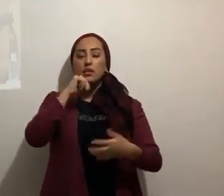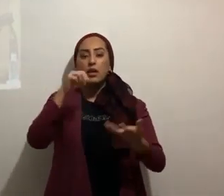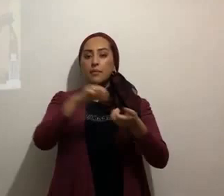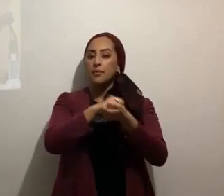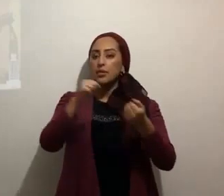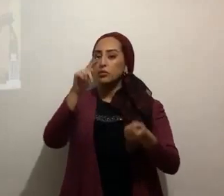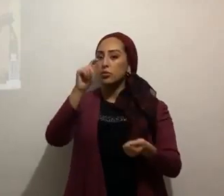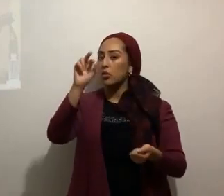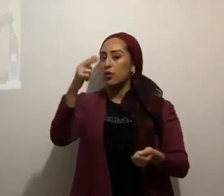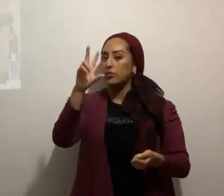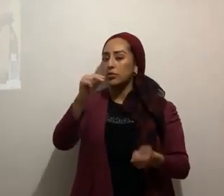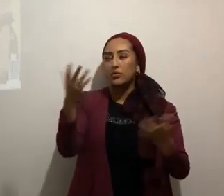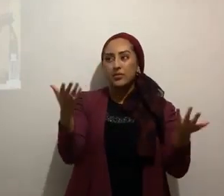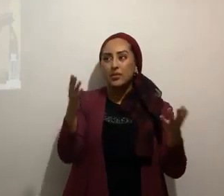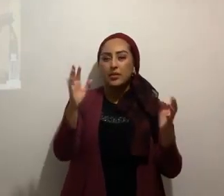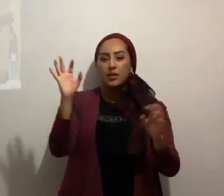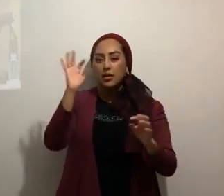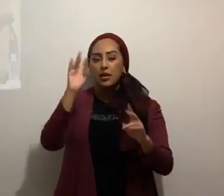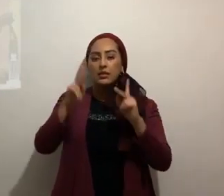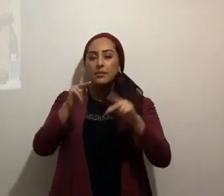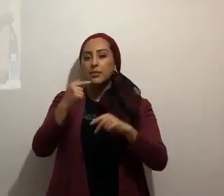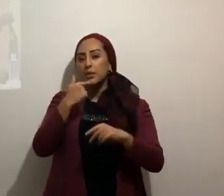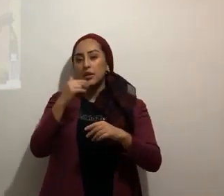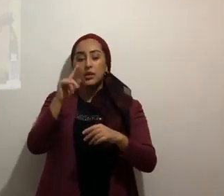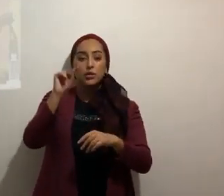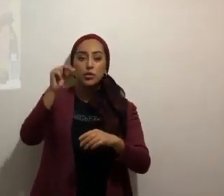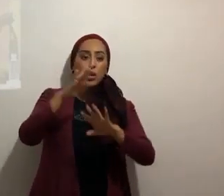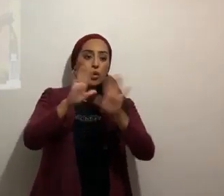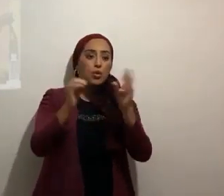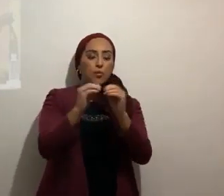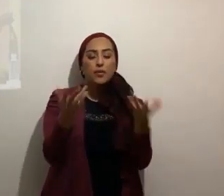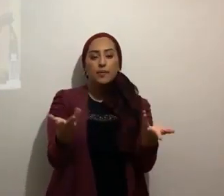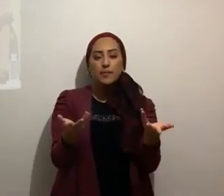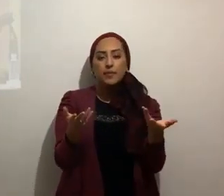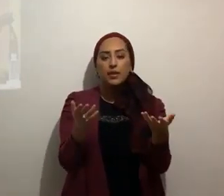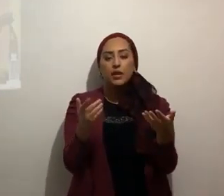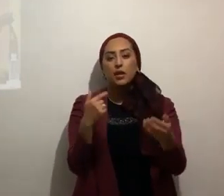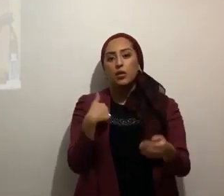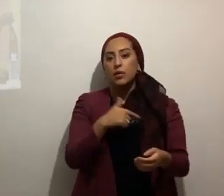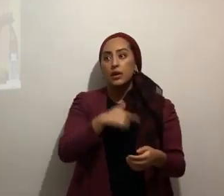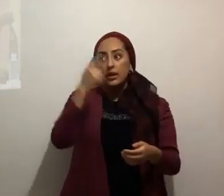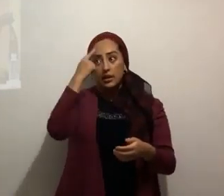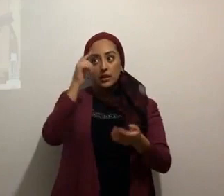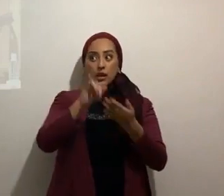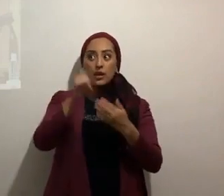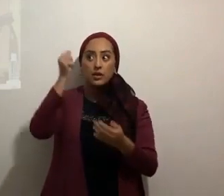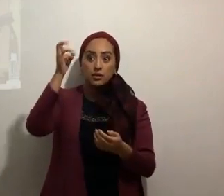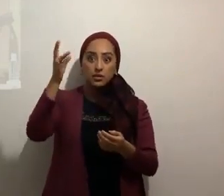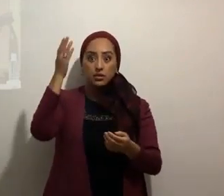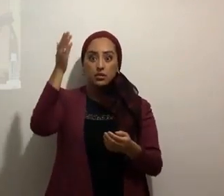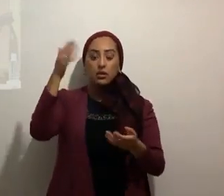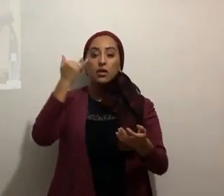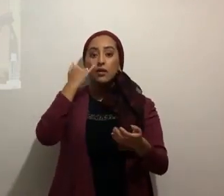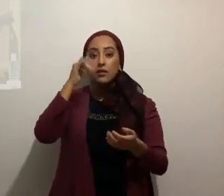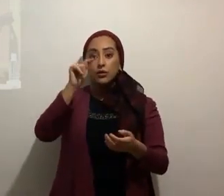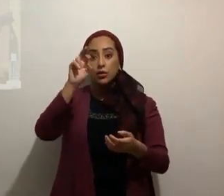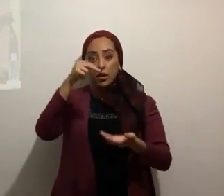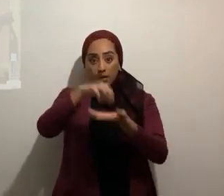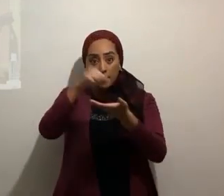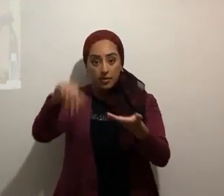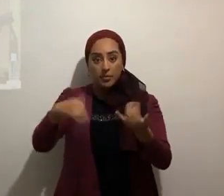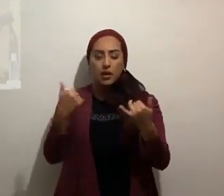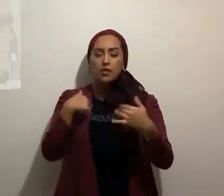Torá, porque es absurdo decir que la Torá ya no. Si no, entonces pensaríamos que Yahshua, si abolió la Torá, entonces ya se